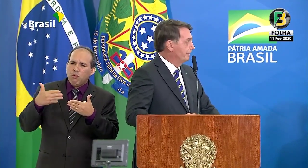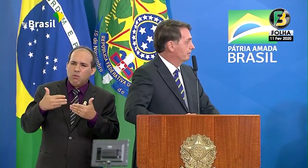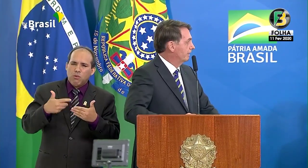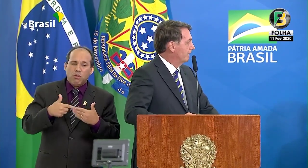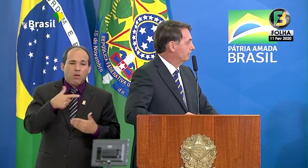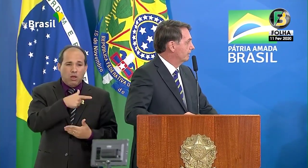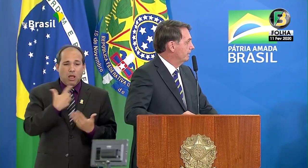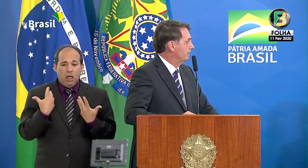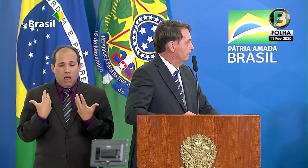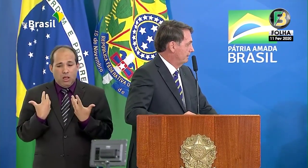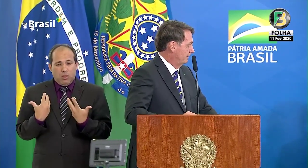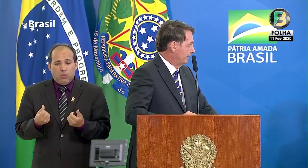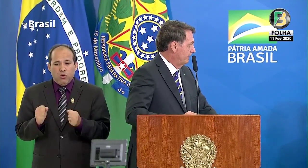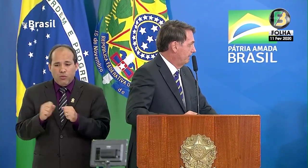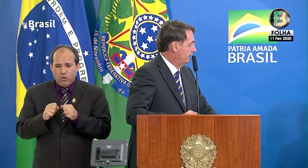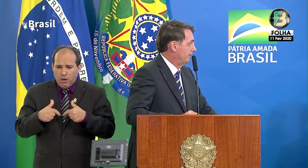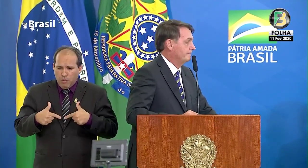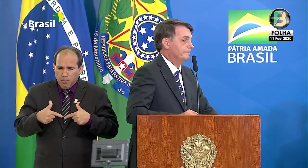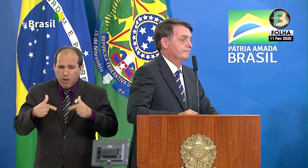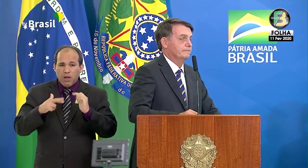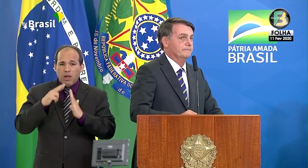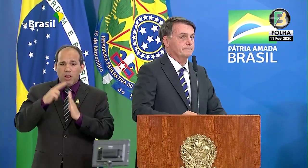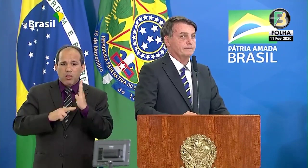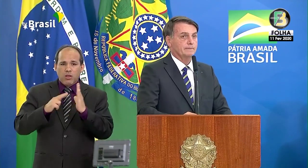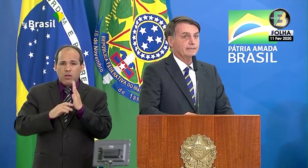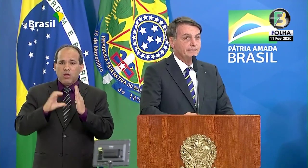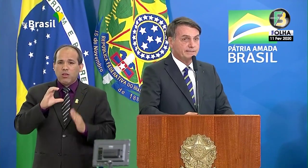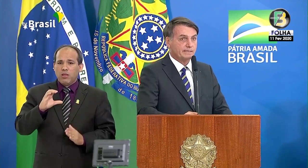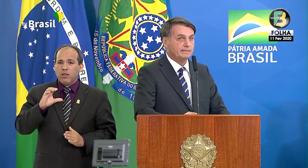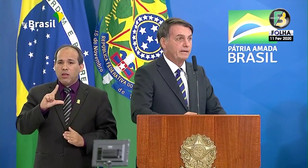uma difícil relatoria da CLT,